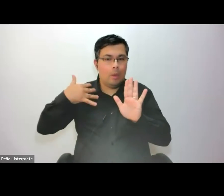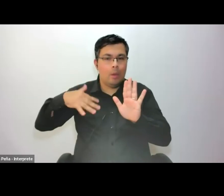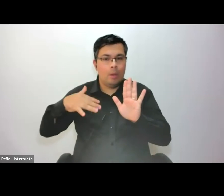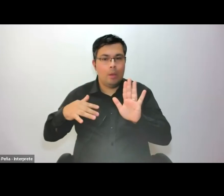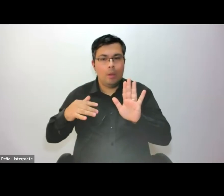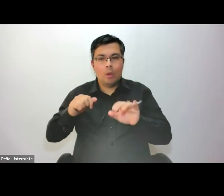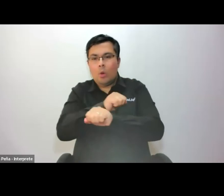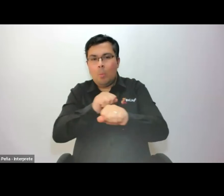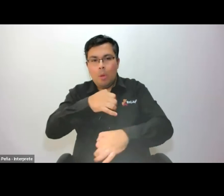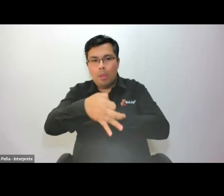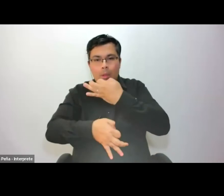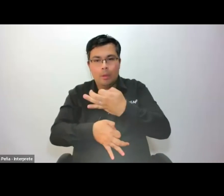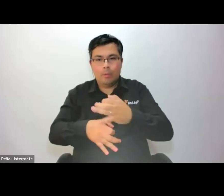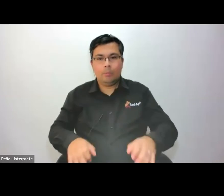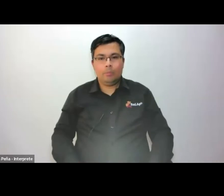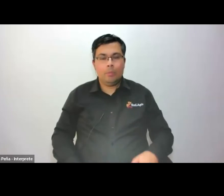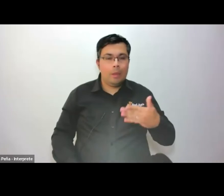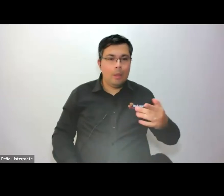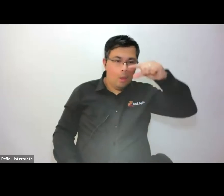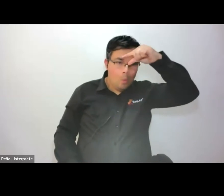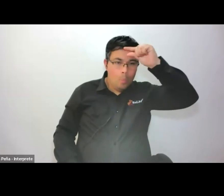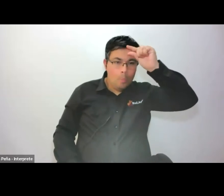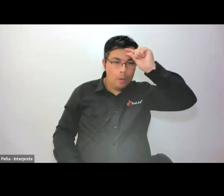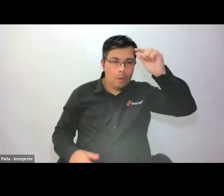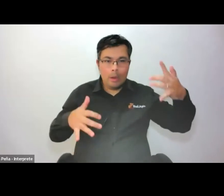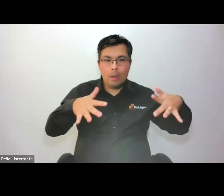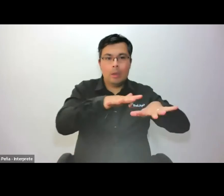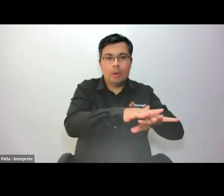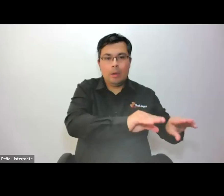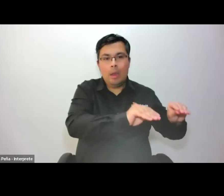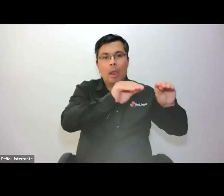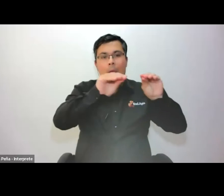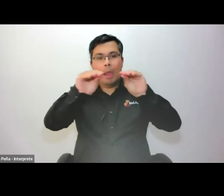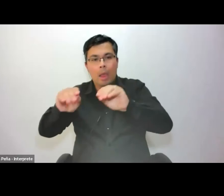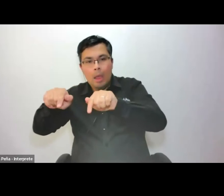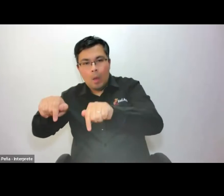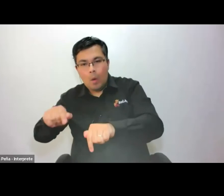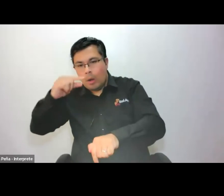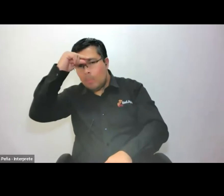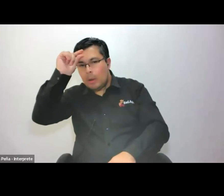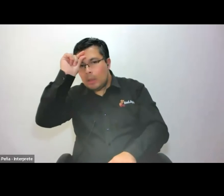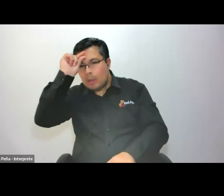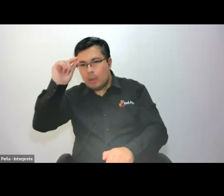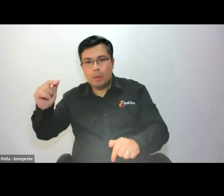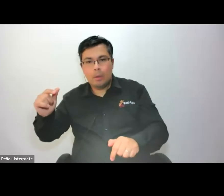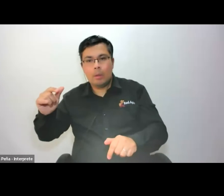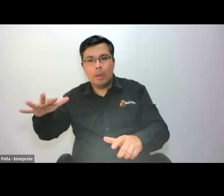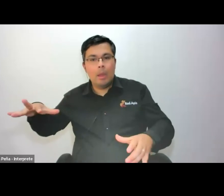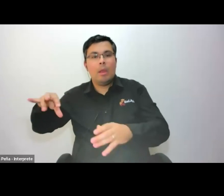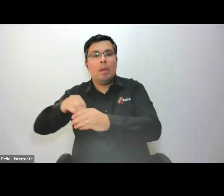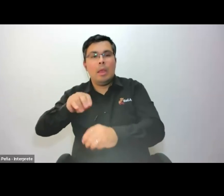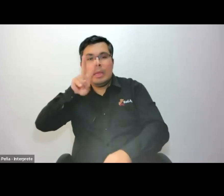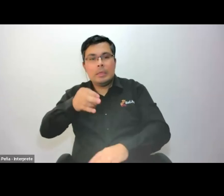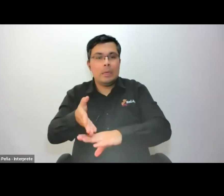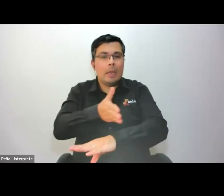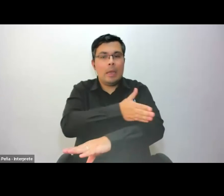de transitar de un paradigma integrativo a un paradigma inclusivo sin considerar diversificación de la